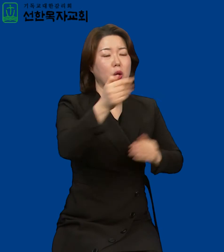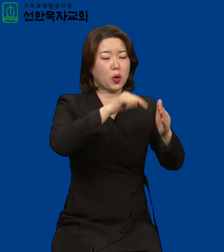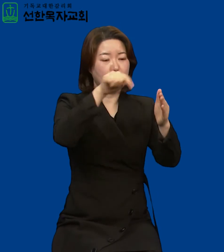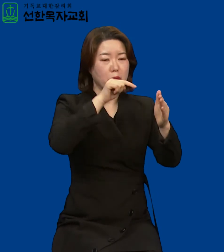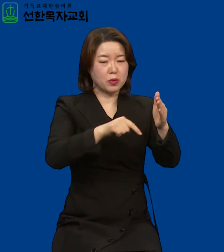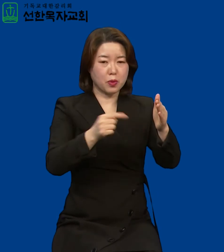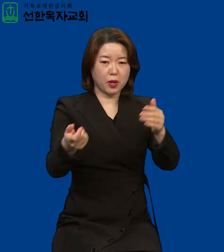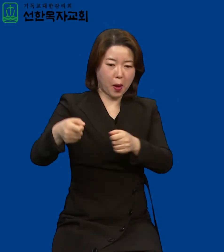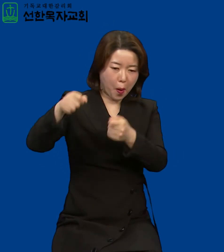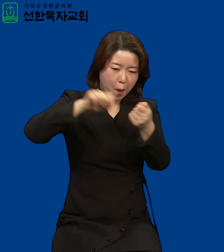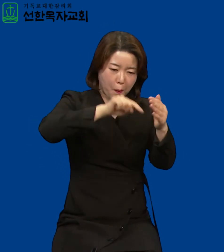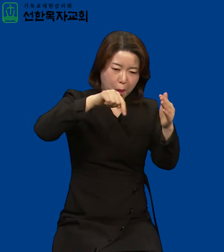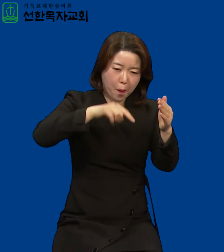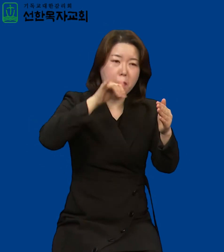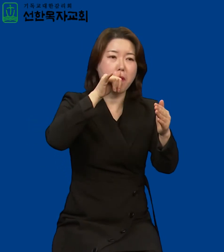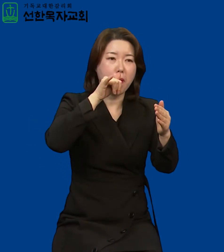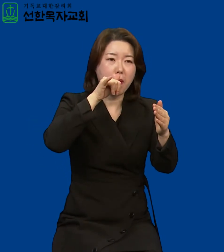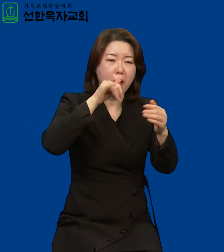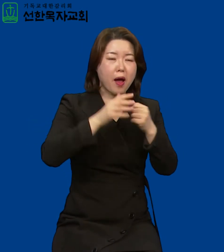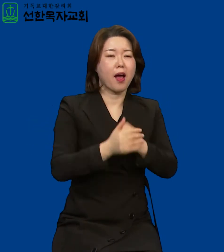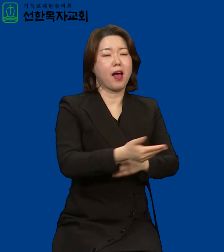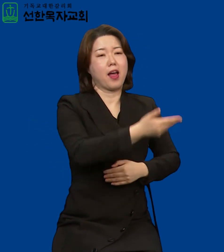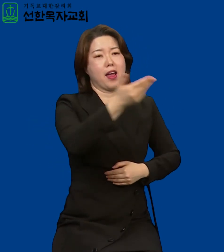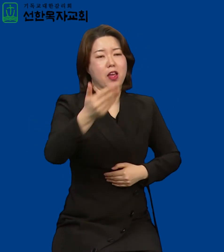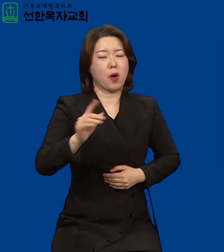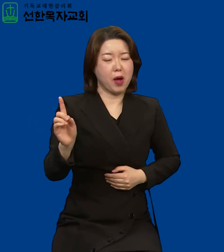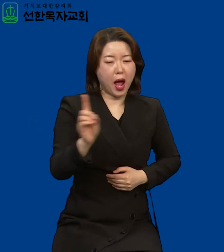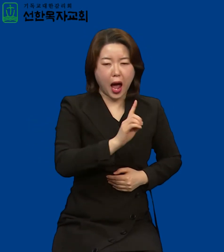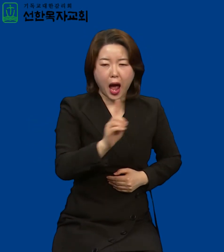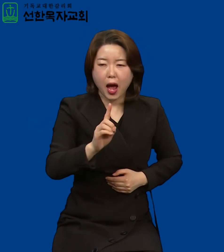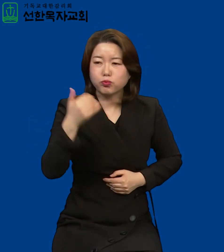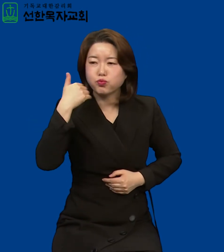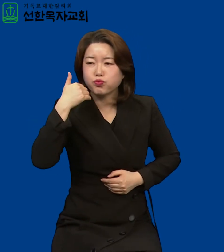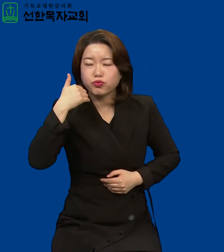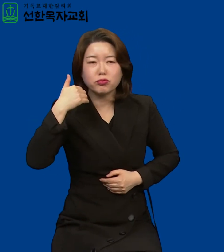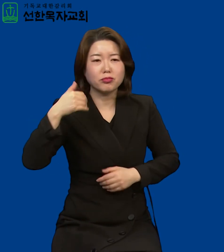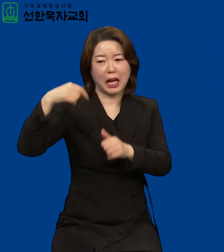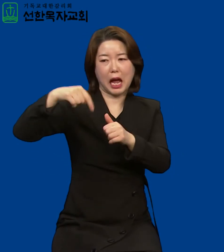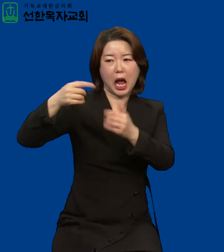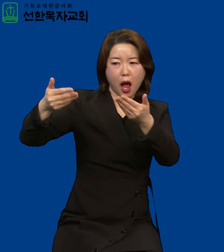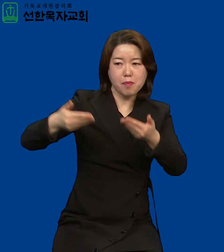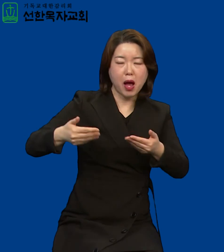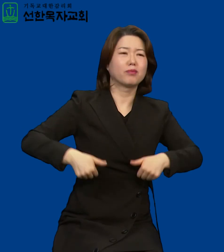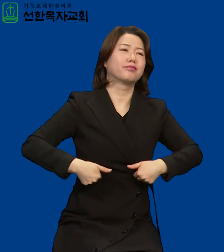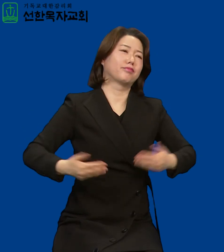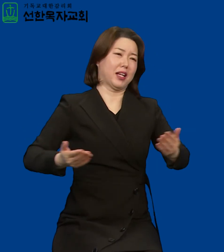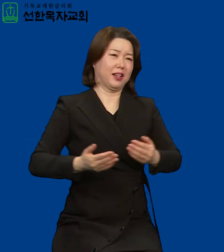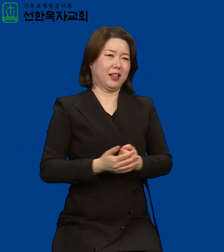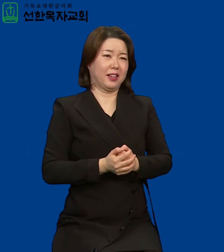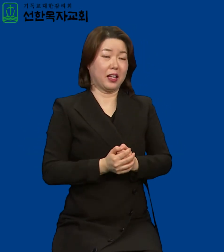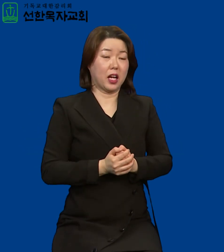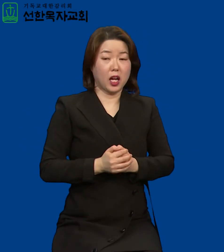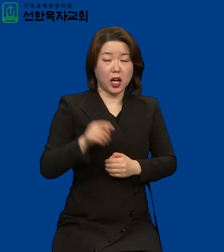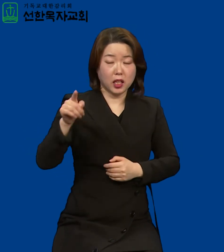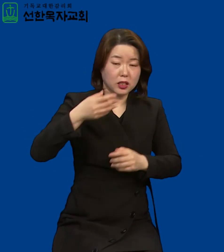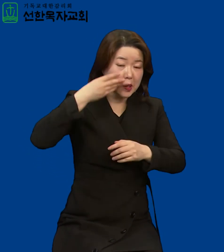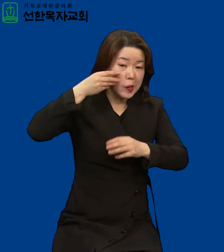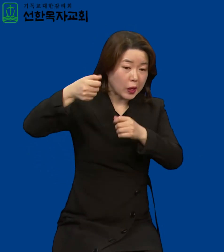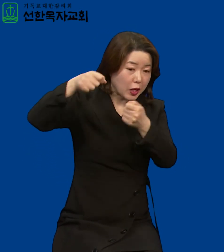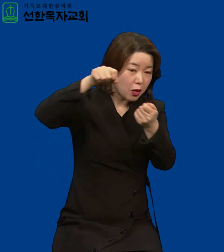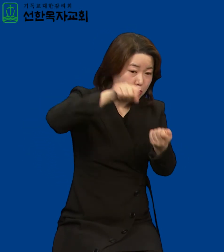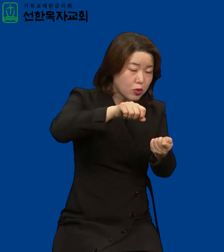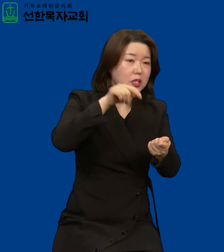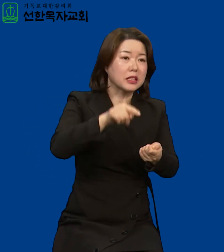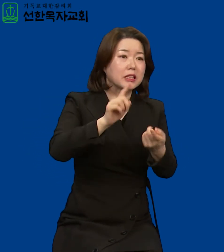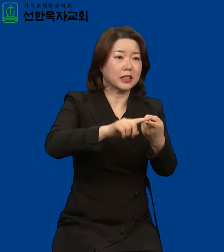속에 머물러 있으니 여러분은 아무에게서도 가르침을 받을 필요가 없습니다. 그가 기름 부어 주신